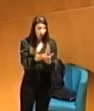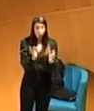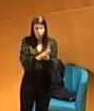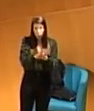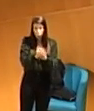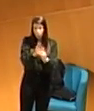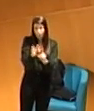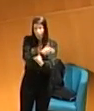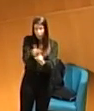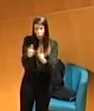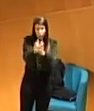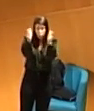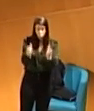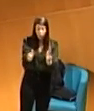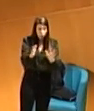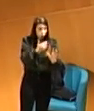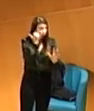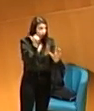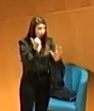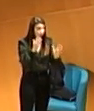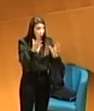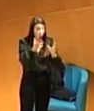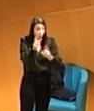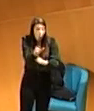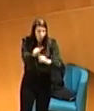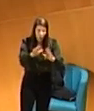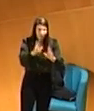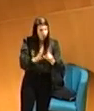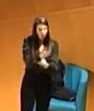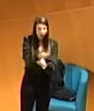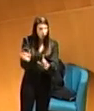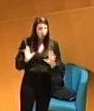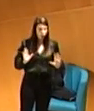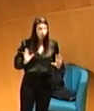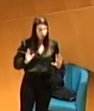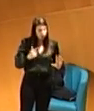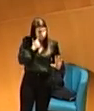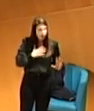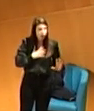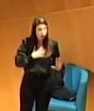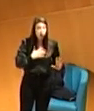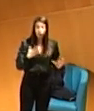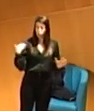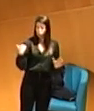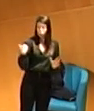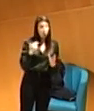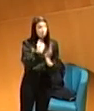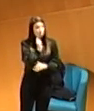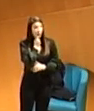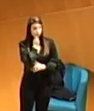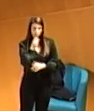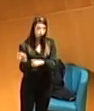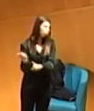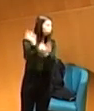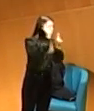sais pas si c'est institutionnel ou pas, mais on était très maltraités. Là, depuis le mois de mars, elle est dans un nouvel établissement où